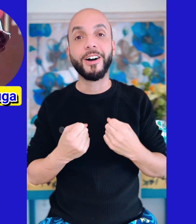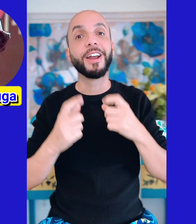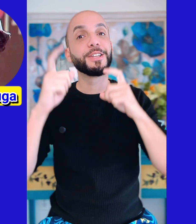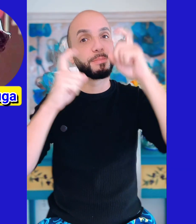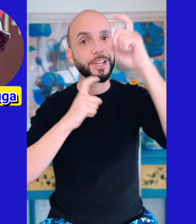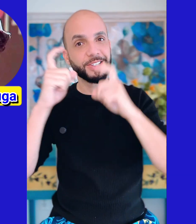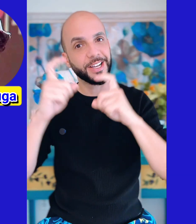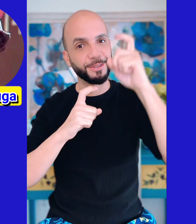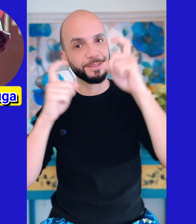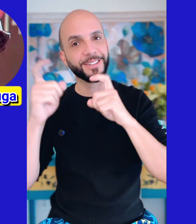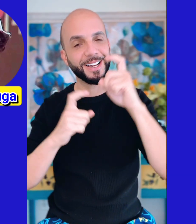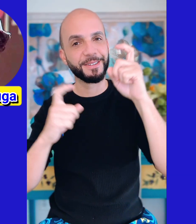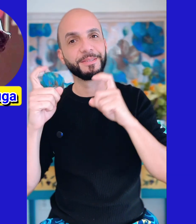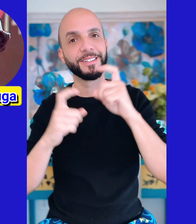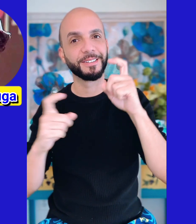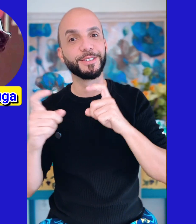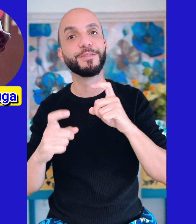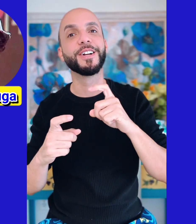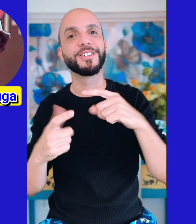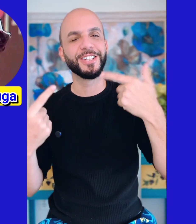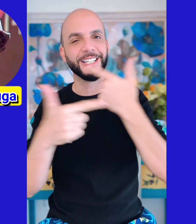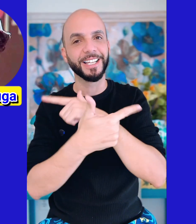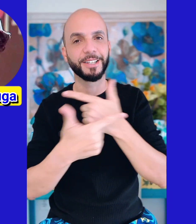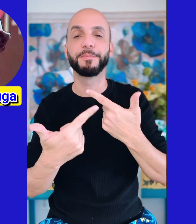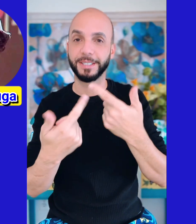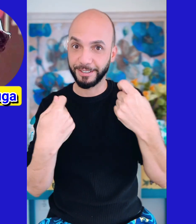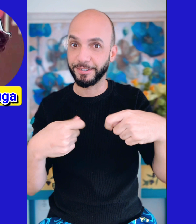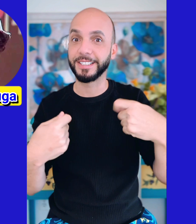Olha a expressão, né? Divertida. Então precisa fazer a